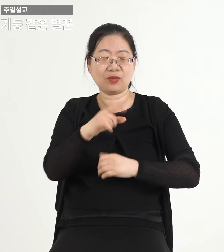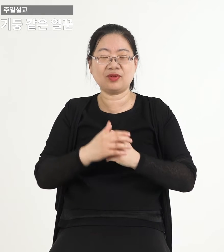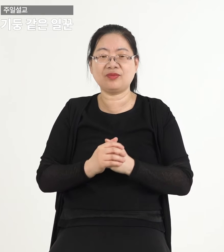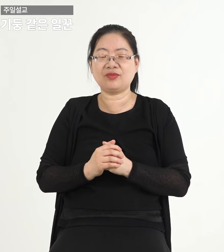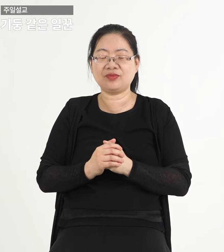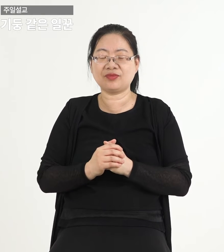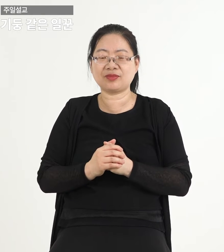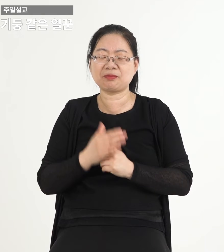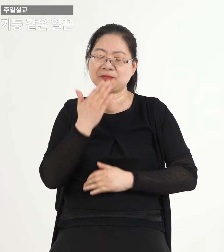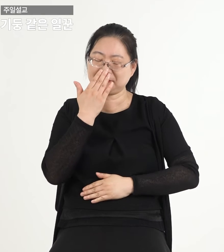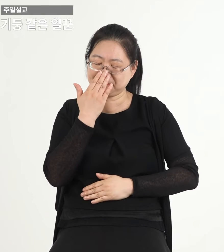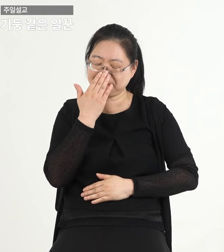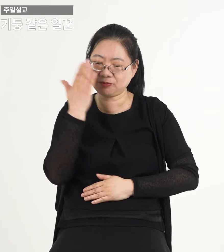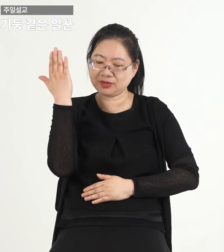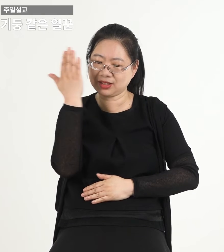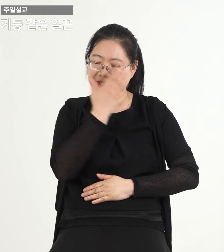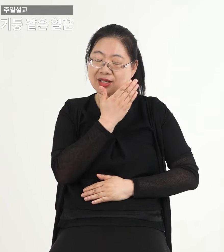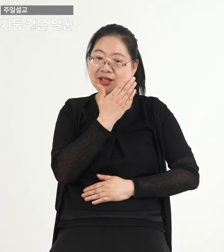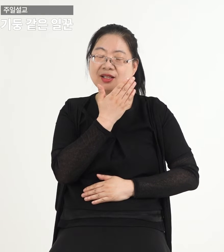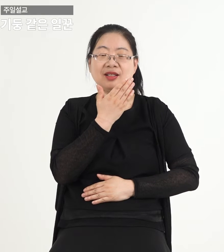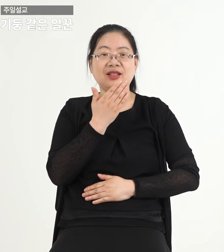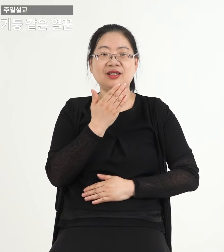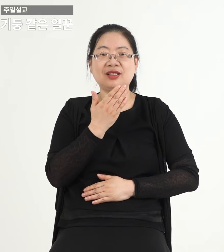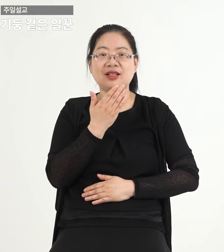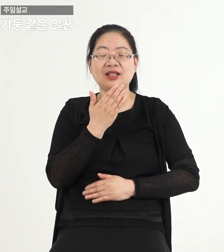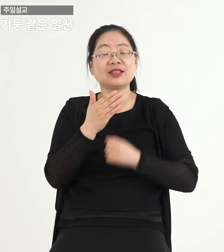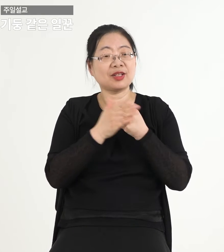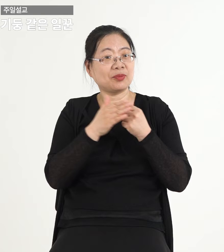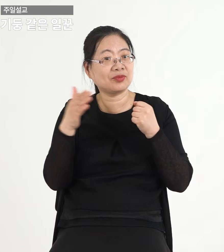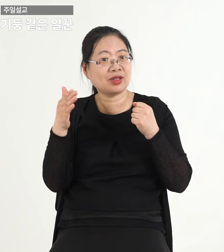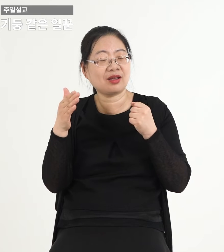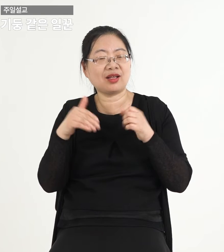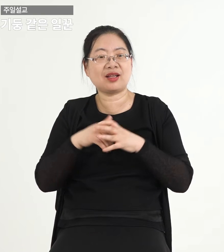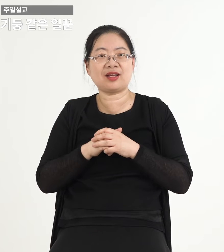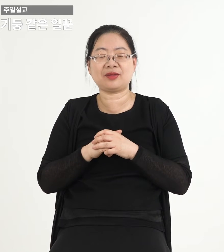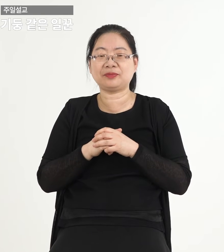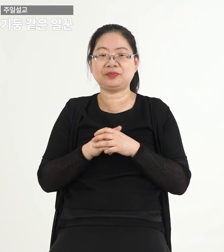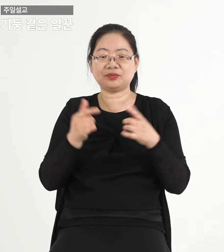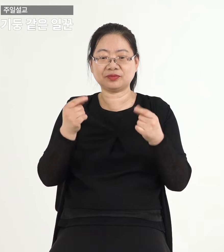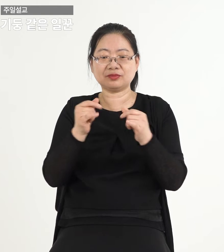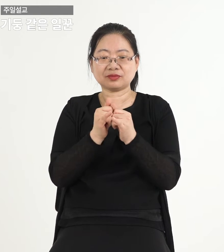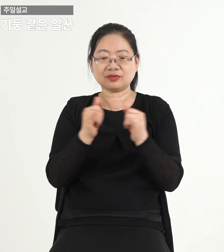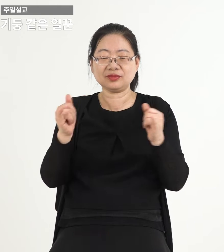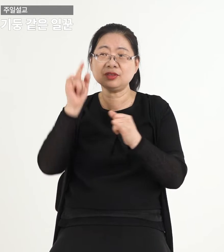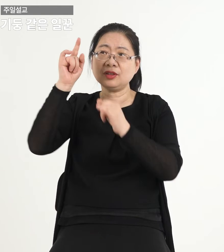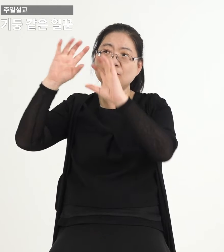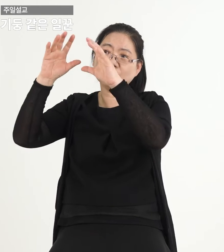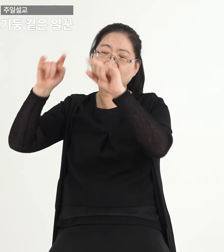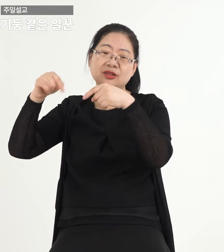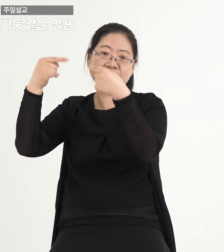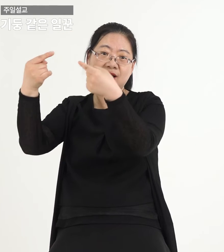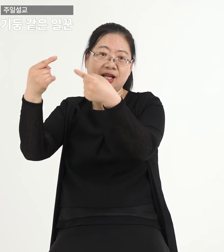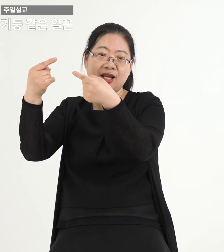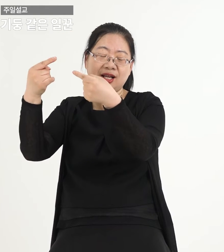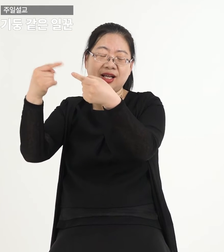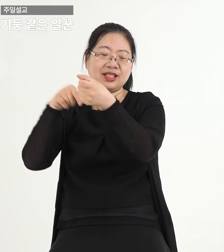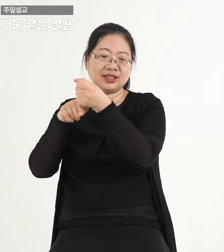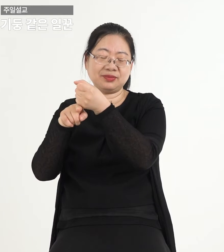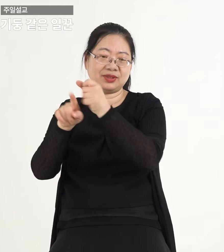것은 순수하고 맑고 해서 이런 자가 천국에 들어갈 수 있다, 그런